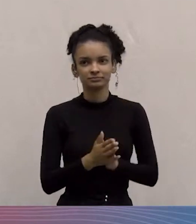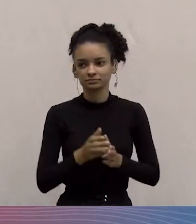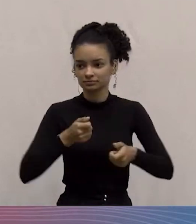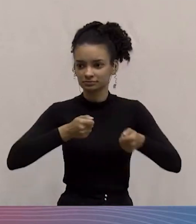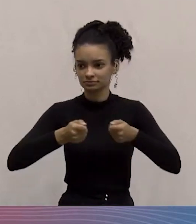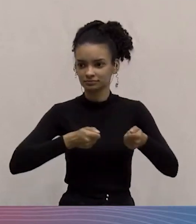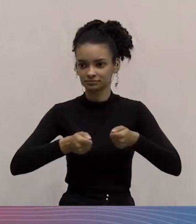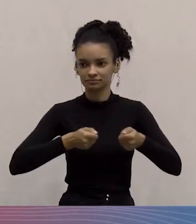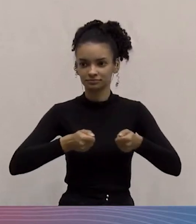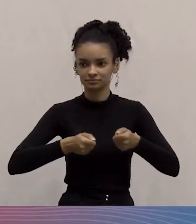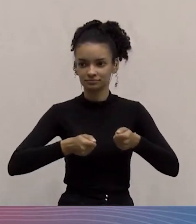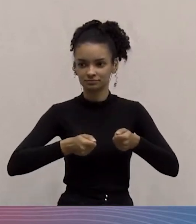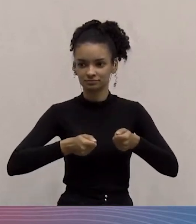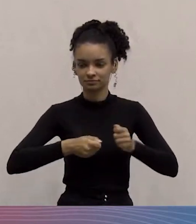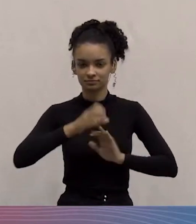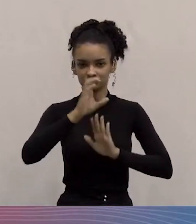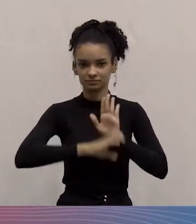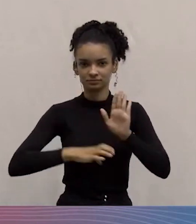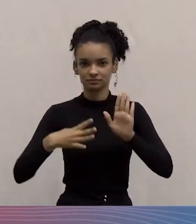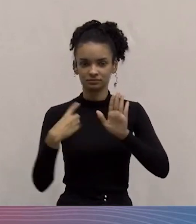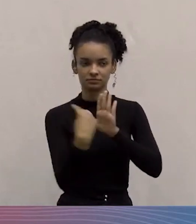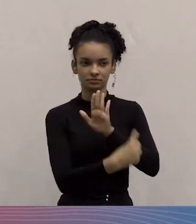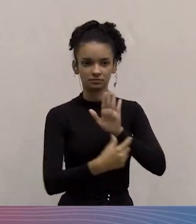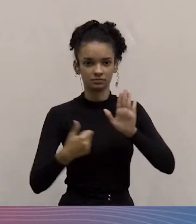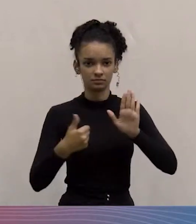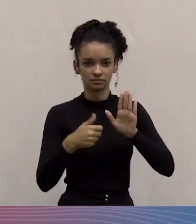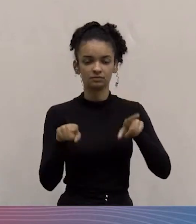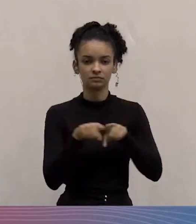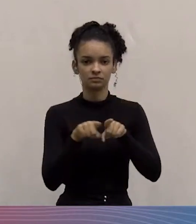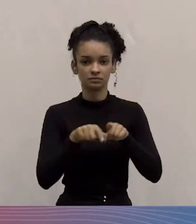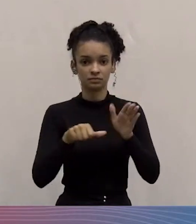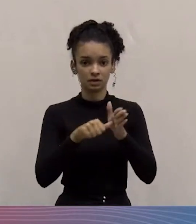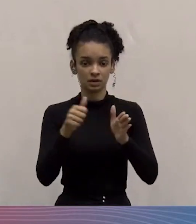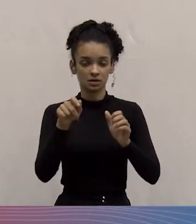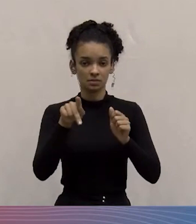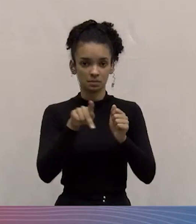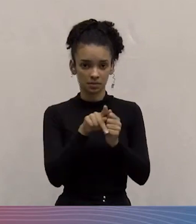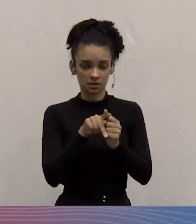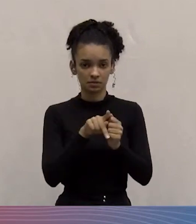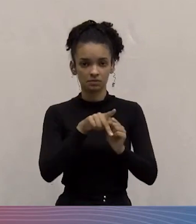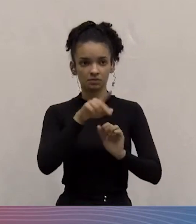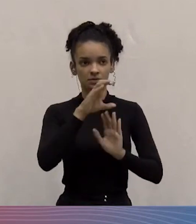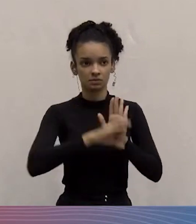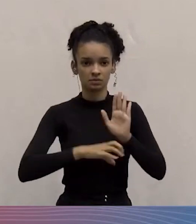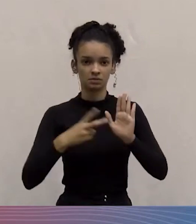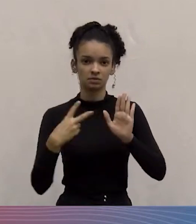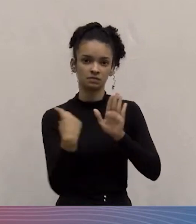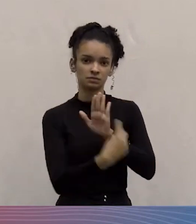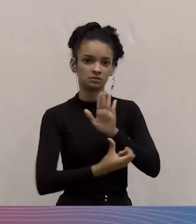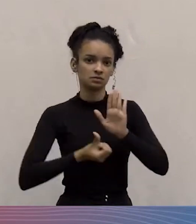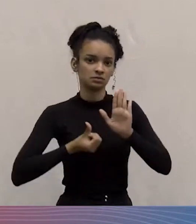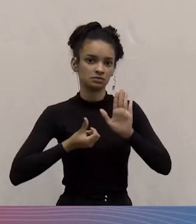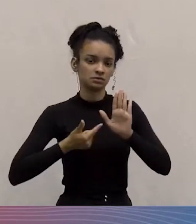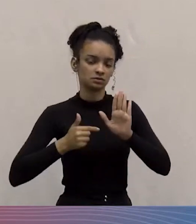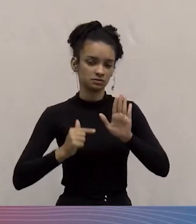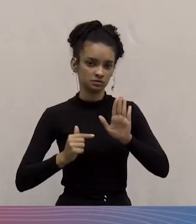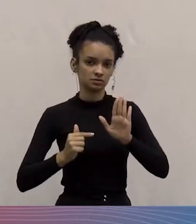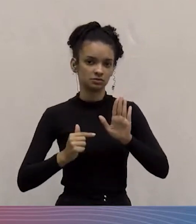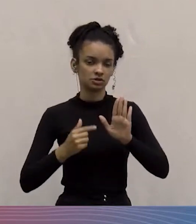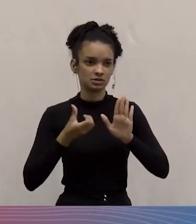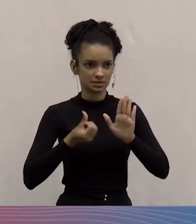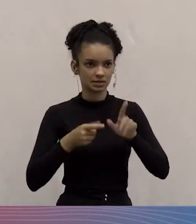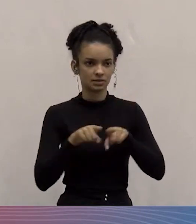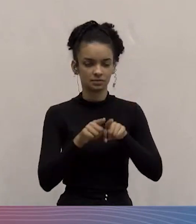11. E 1 Pedro 2, 6 e 7. 1 Pedro 2, 6 e 7.